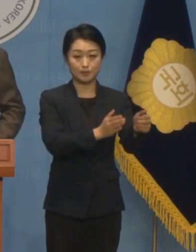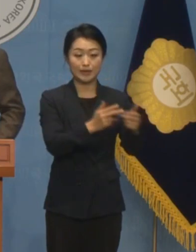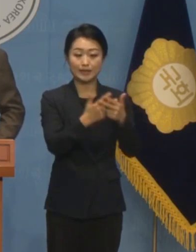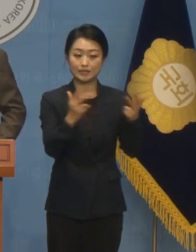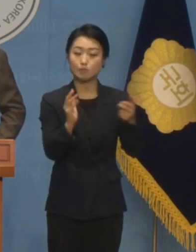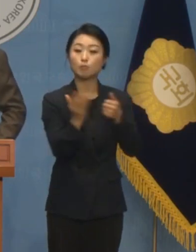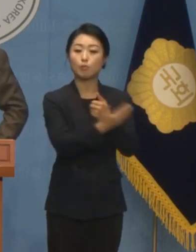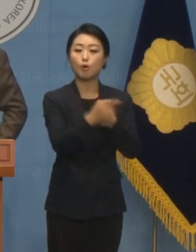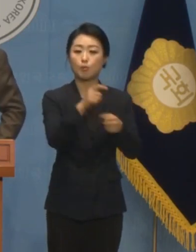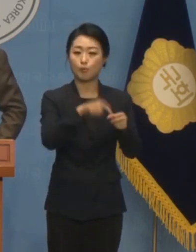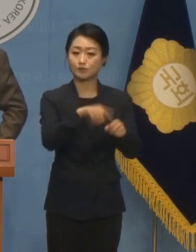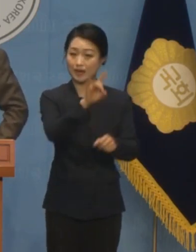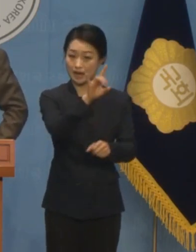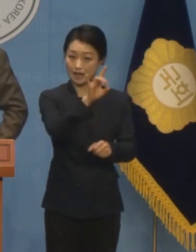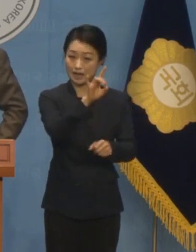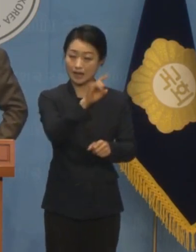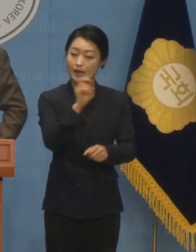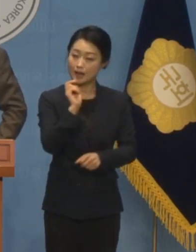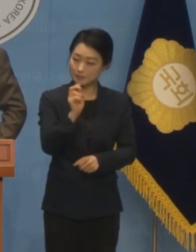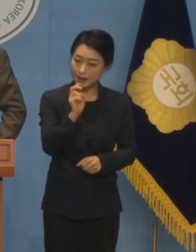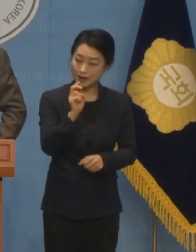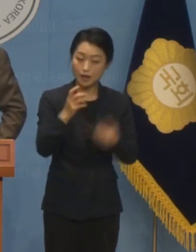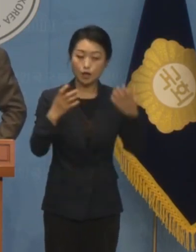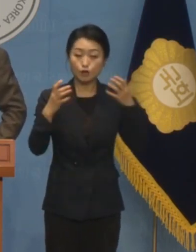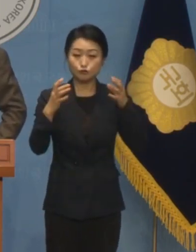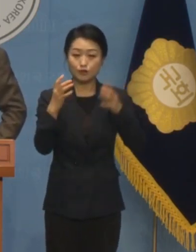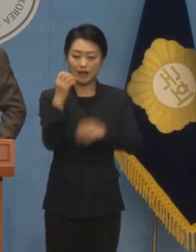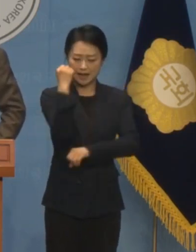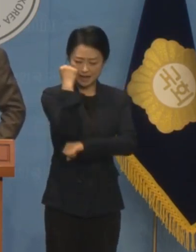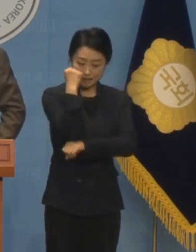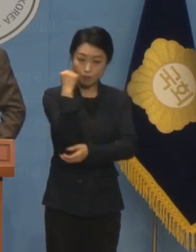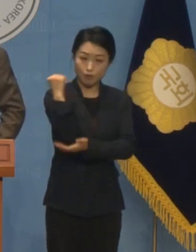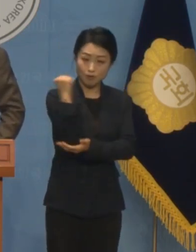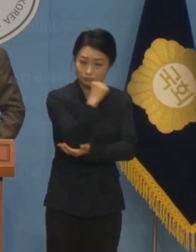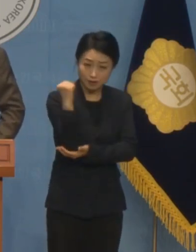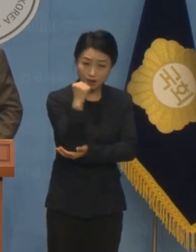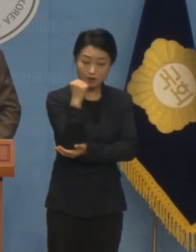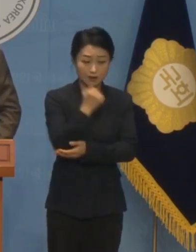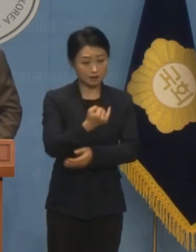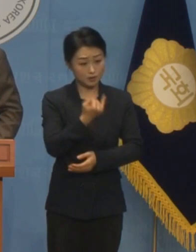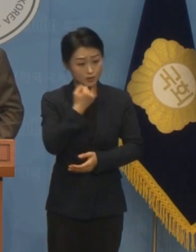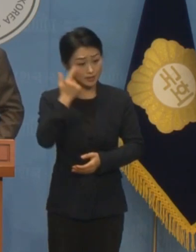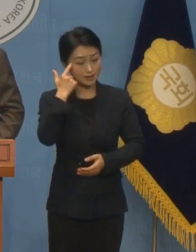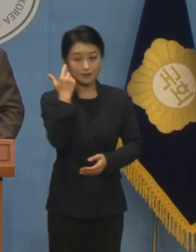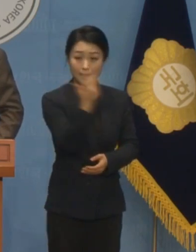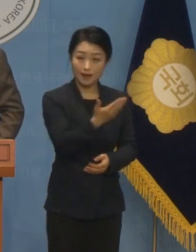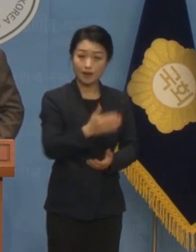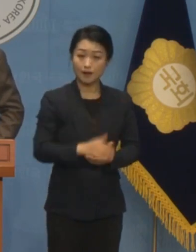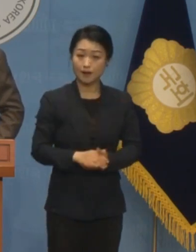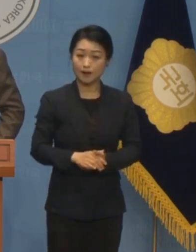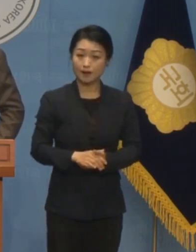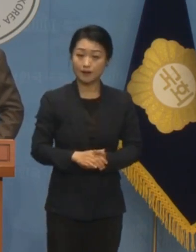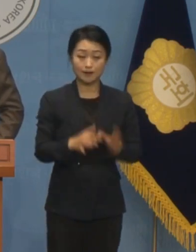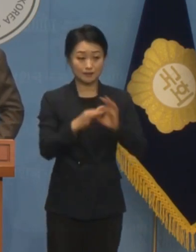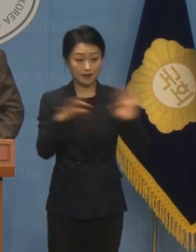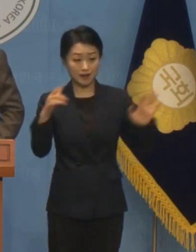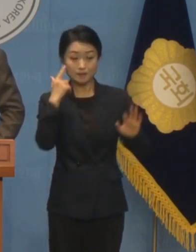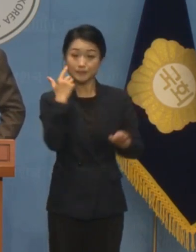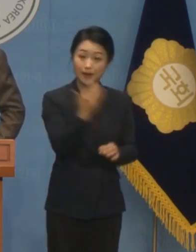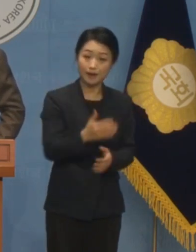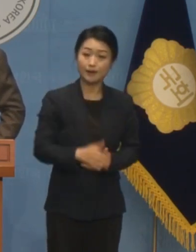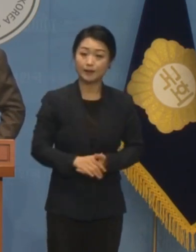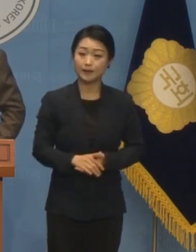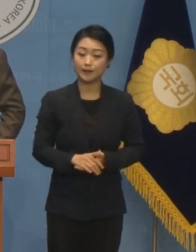대표 방탄을 위해서라면 국가의 근간이 무너져도 상관하지 않겠다는 뜻입니까?